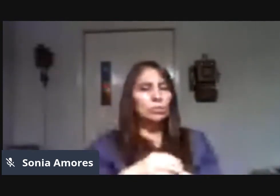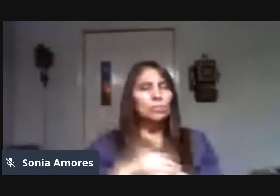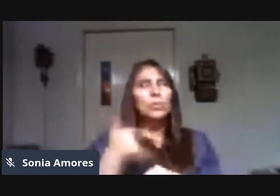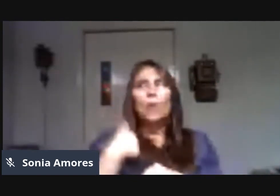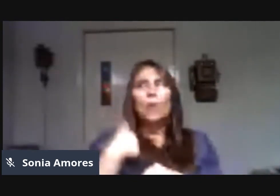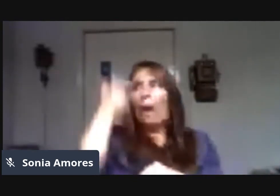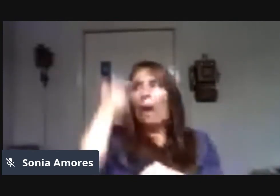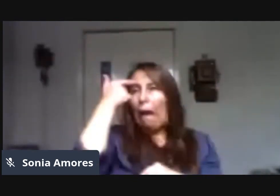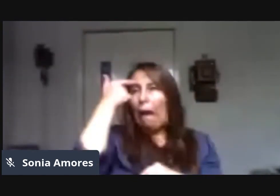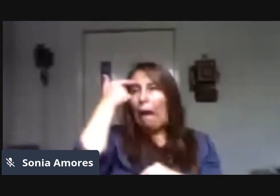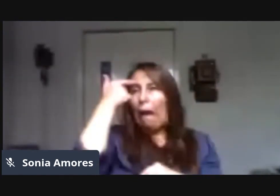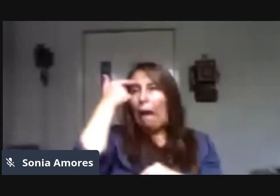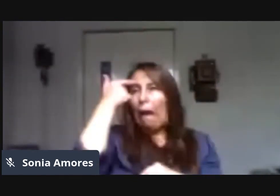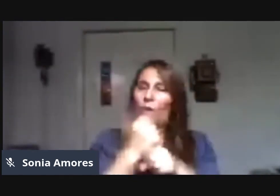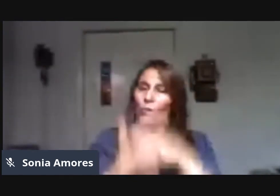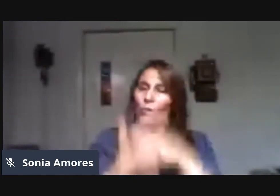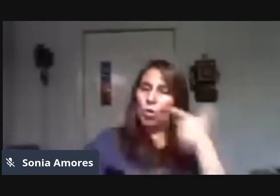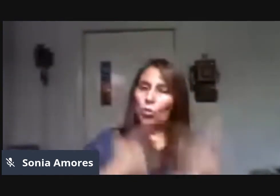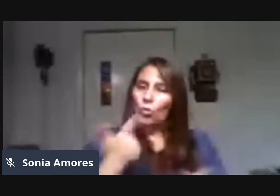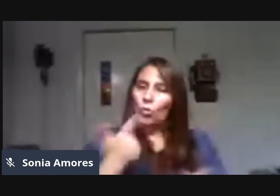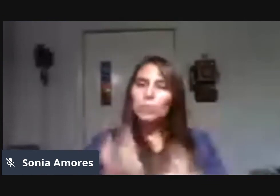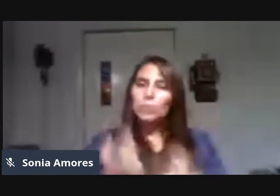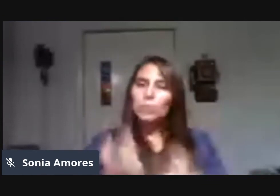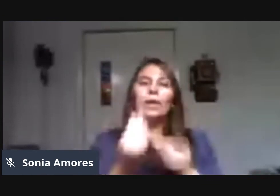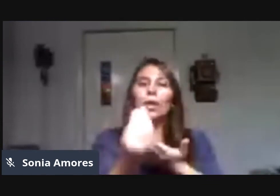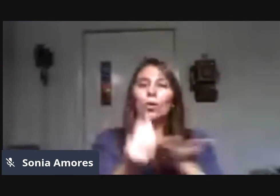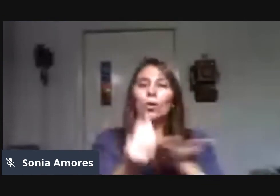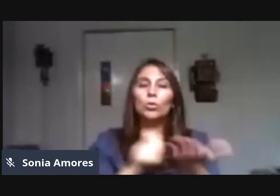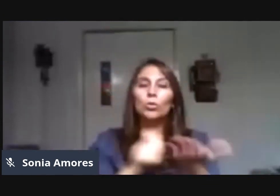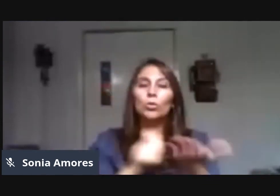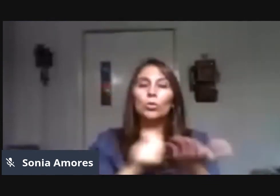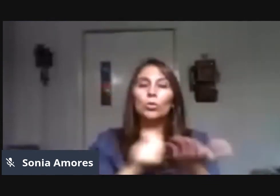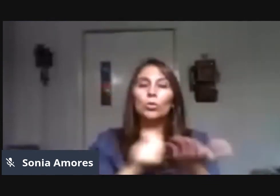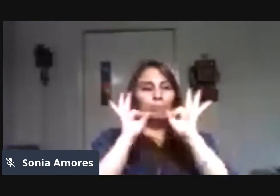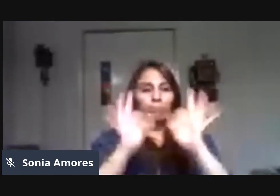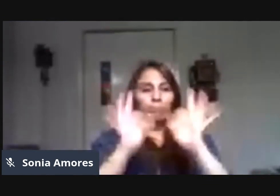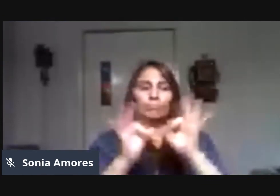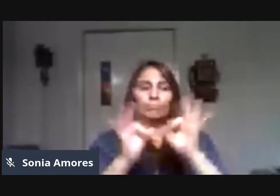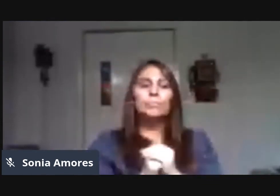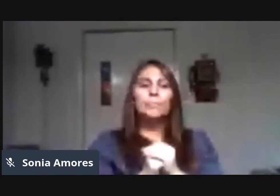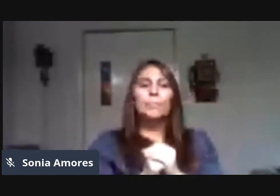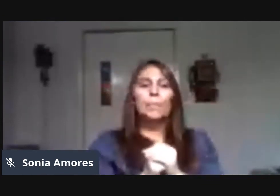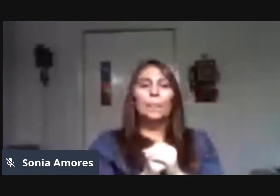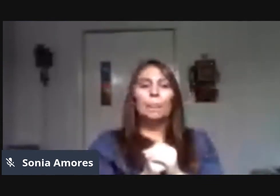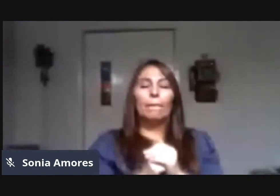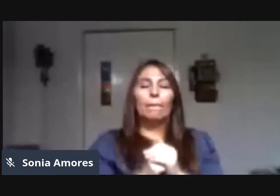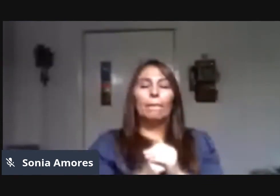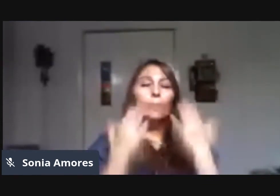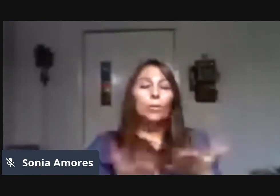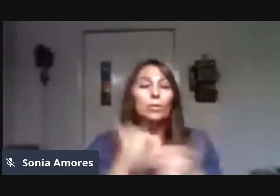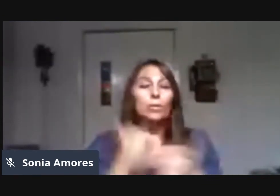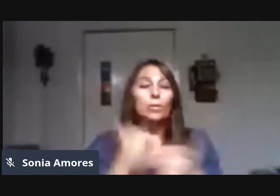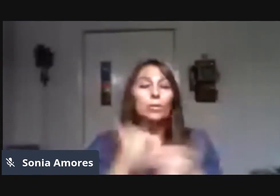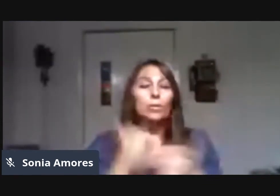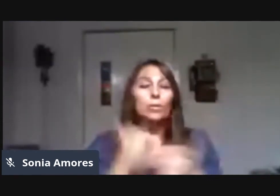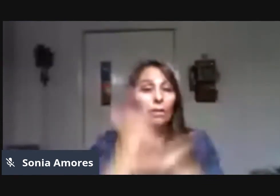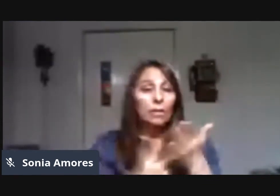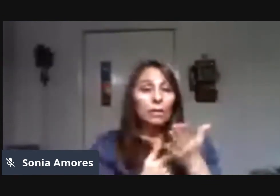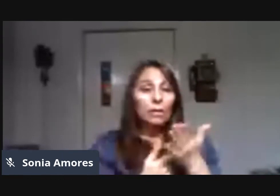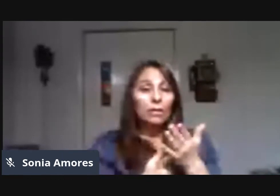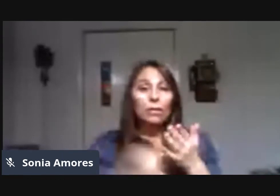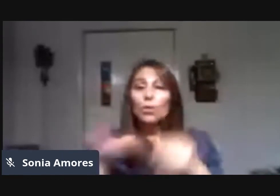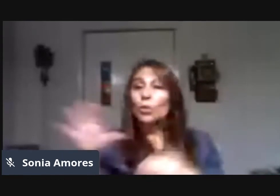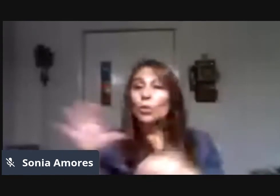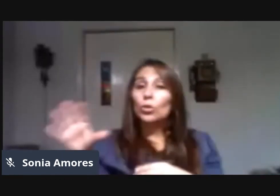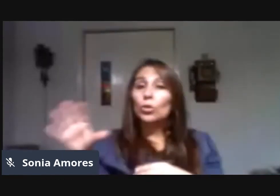social por condiciones y mejores condiciones de dignidad. Y por eso esta idea debe ser en que todos estemos no solo